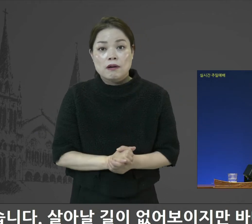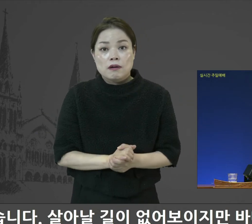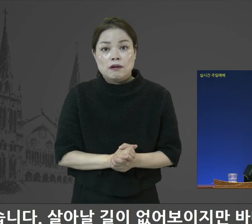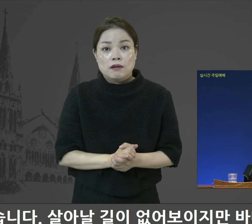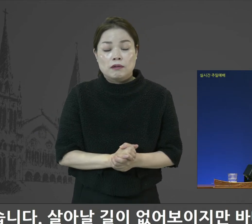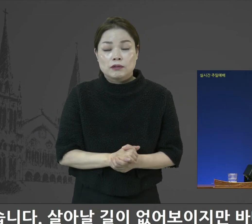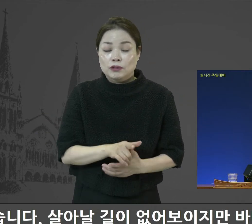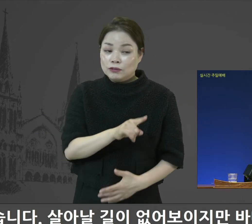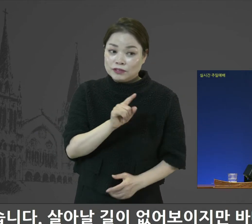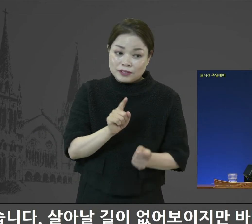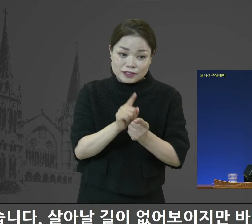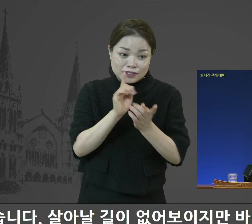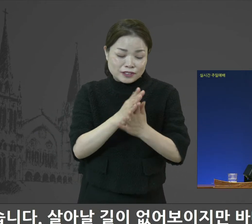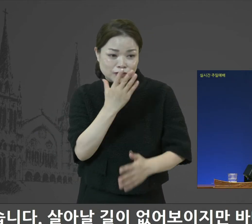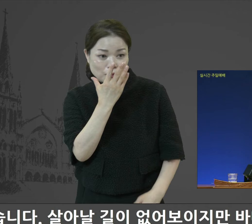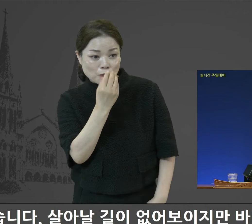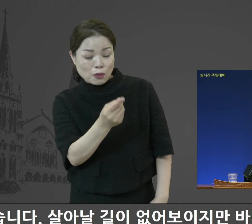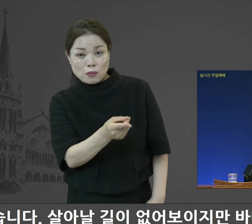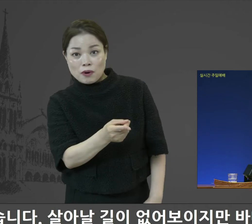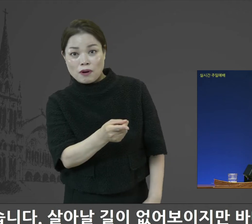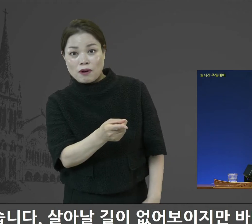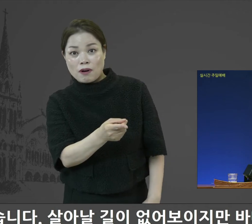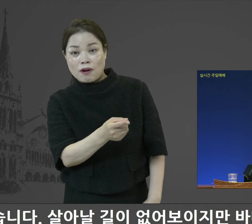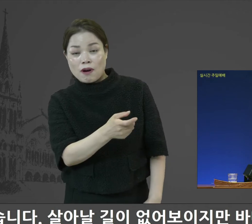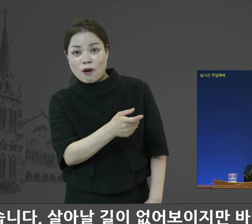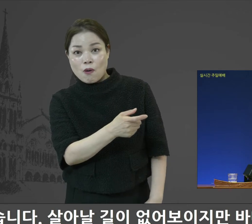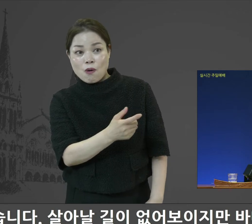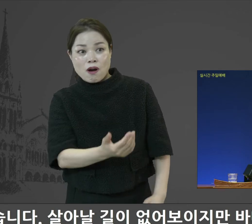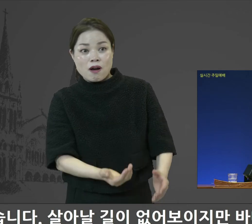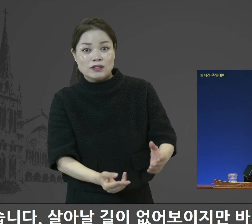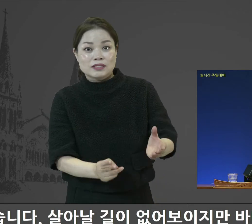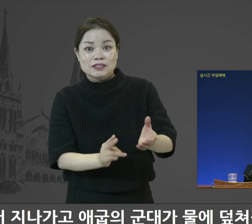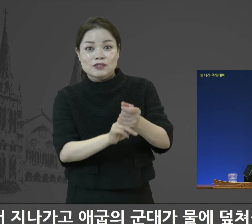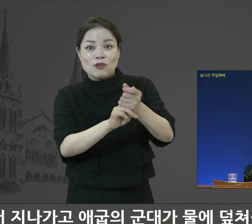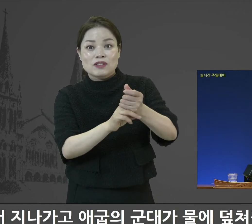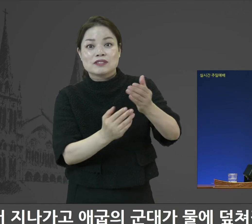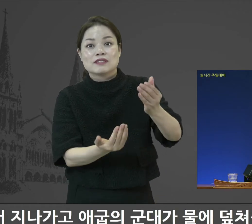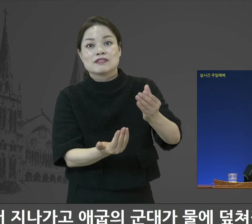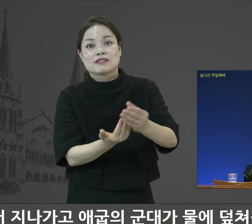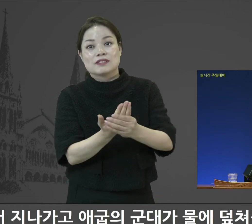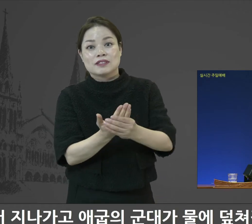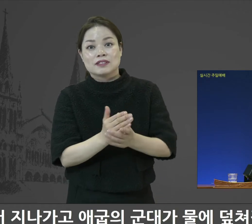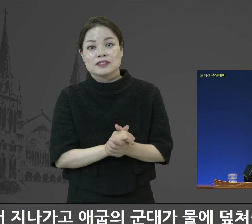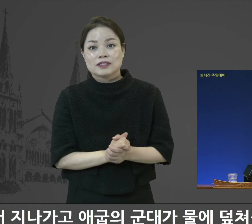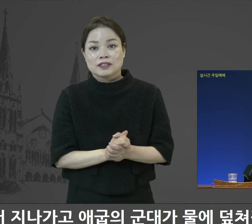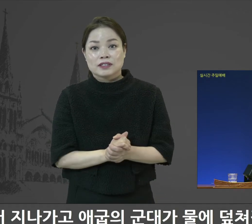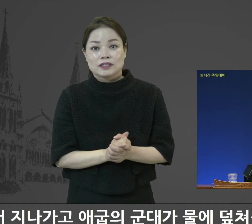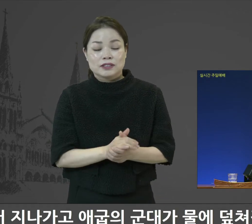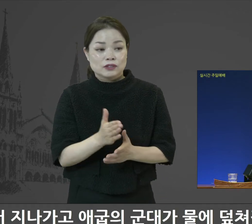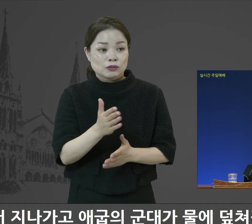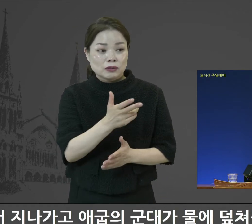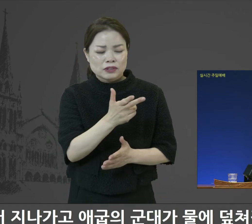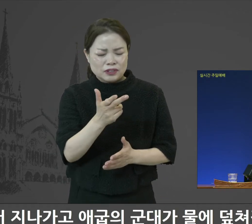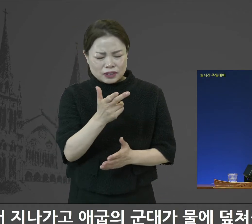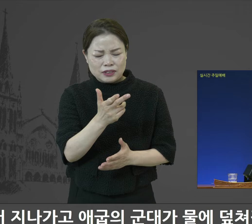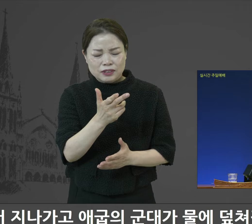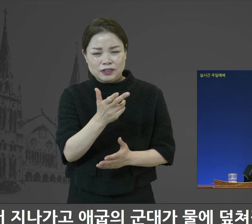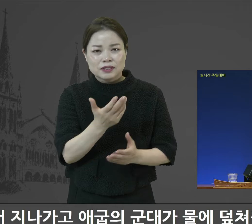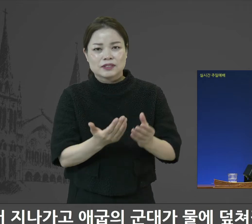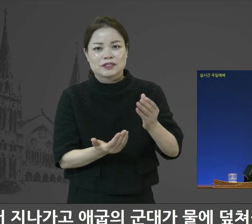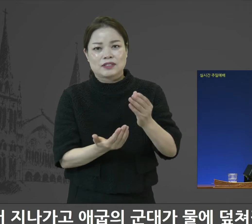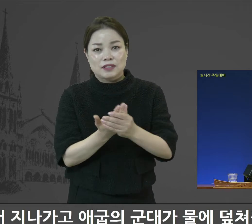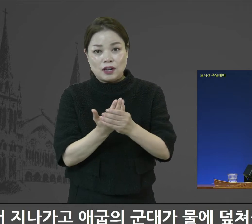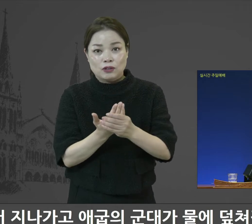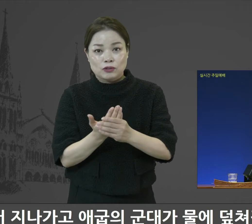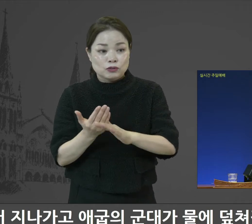봤으면 이거 큰일이겠습니까? 아니겠습니까? 큰일이죠. 여러분, 이 정도가 큰일인 겁니다. 그러니까 여러분,